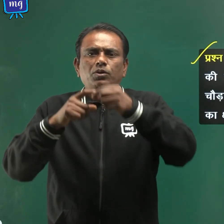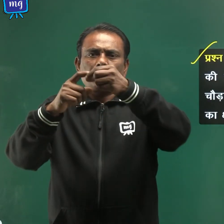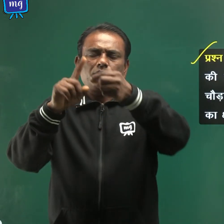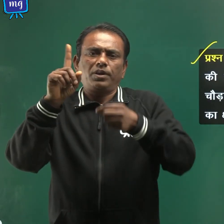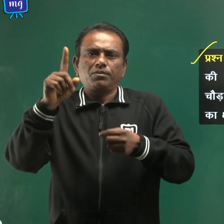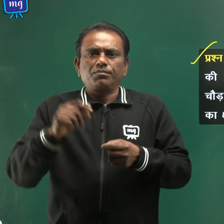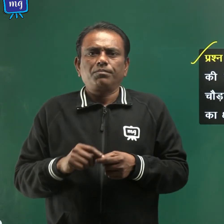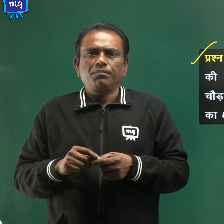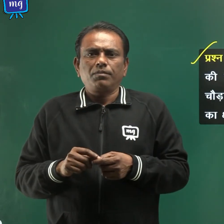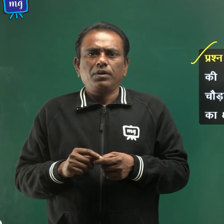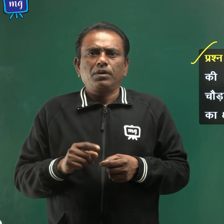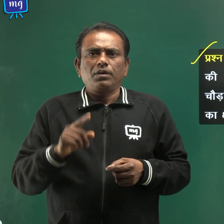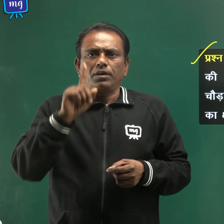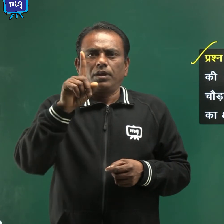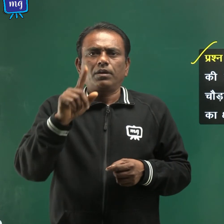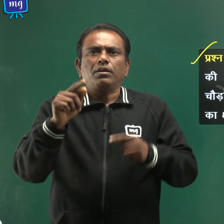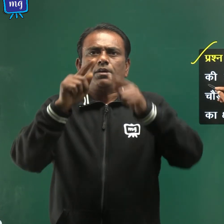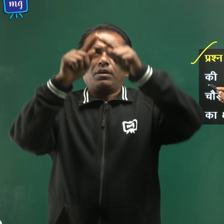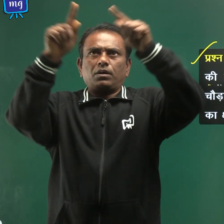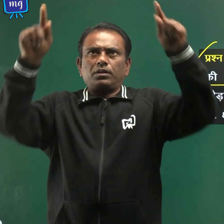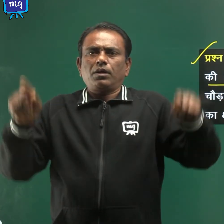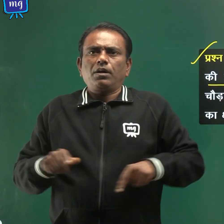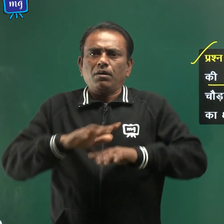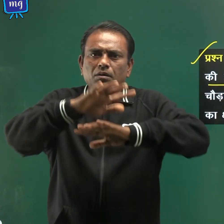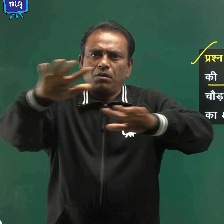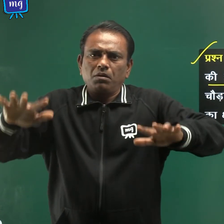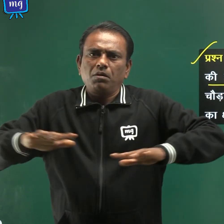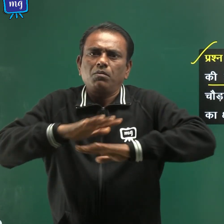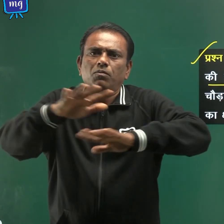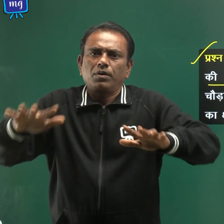रहेगा कि एक आयताकार मुकुट गिरी